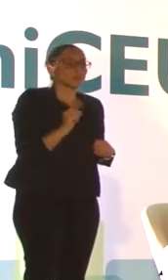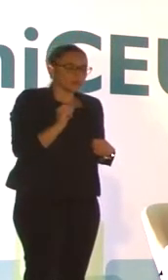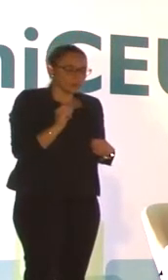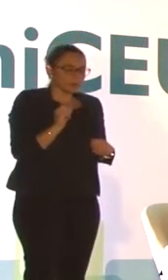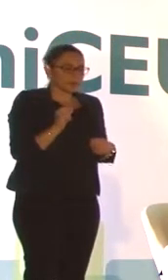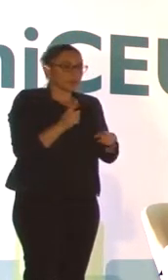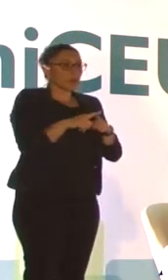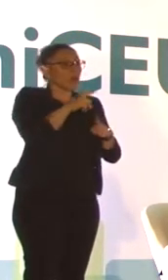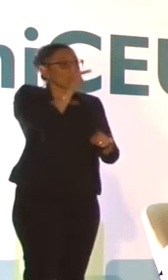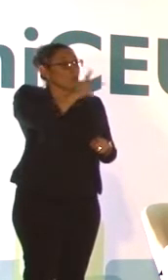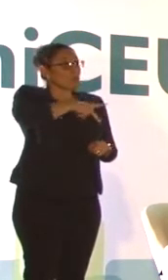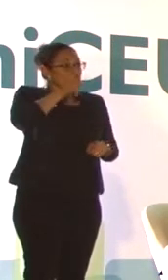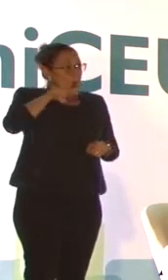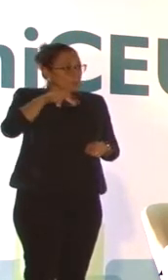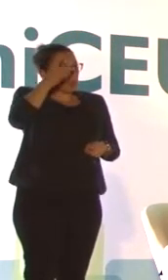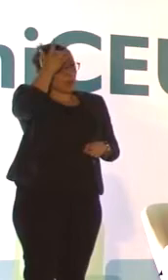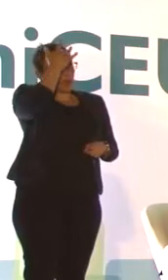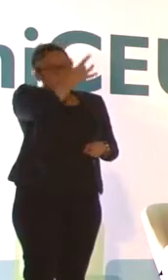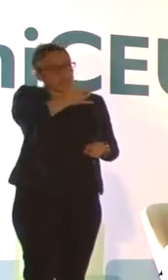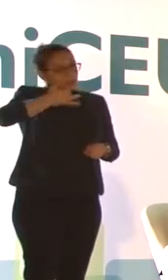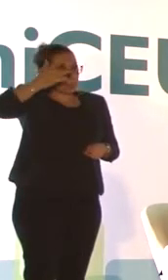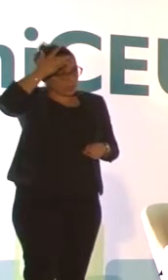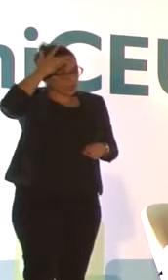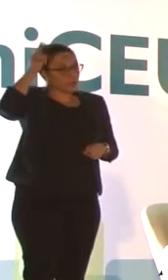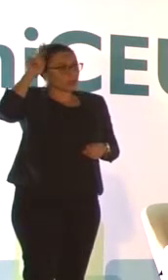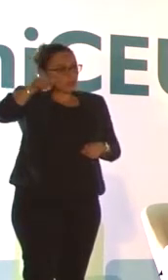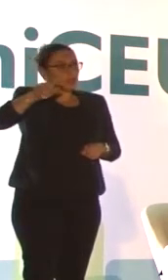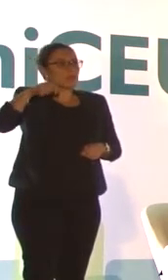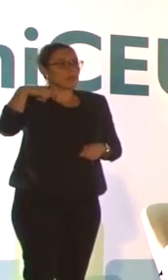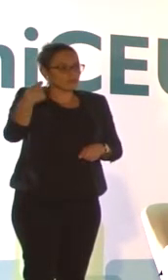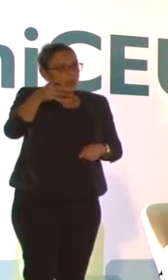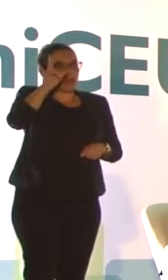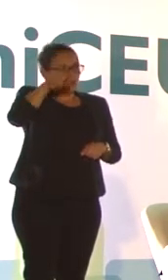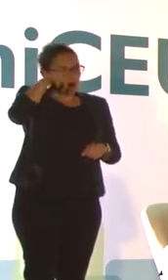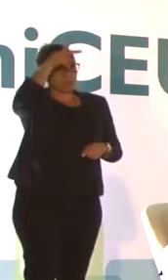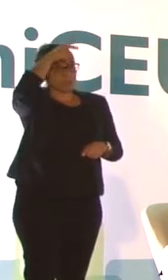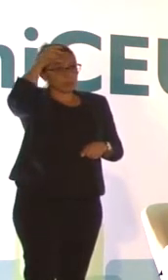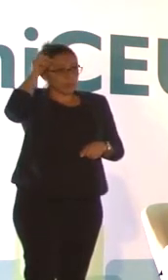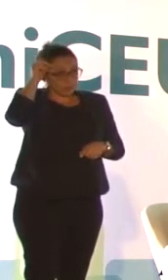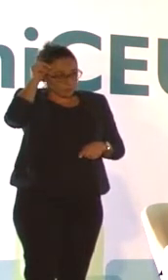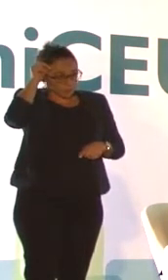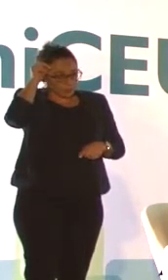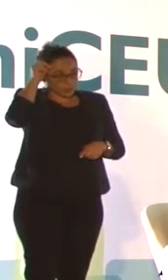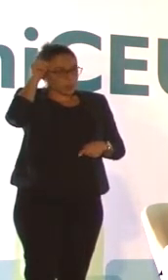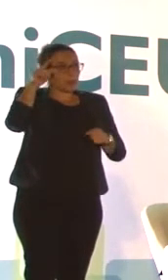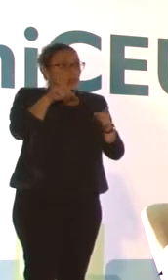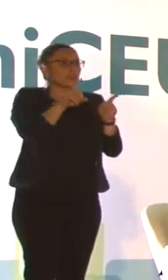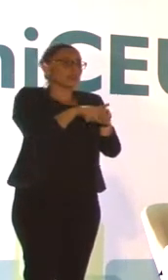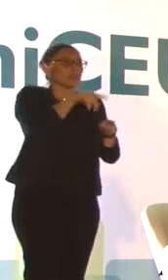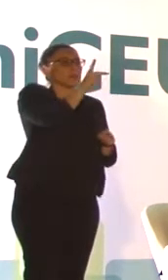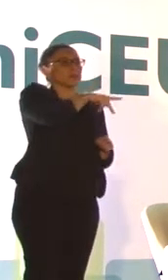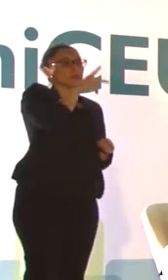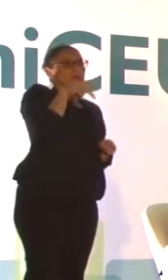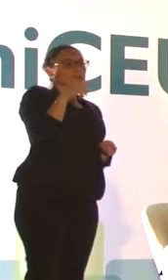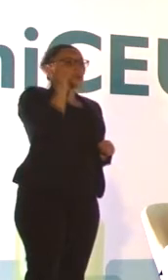E o professor Fernando Haddad, como prefeito de São Paulo, tem mostrado isso. Nós temos